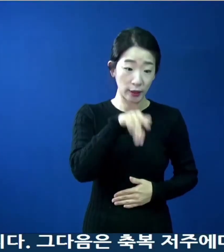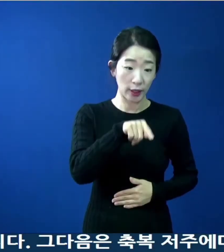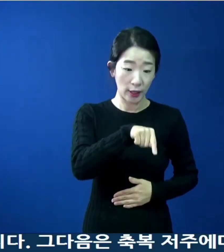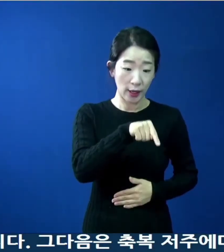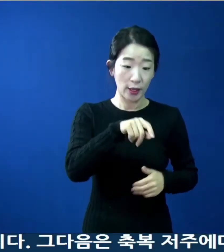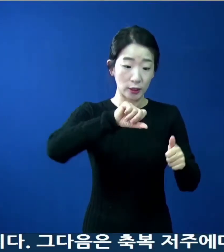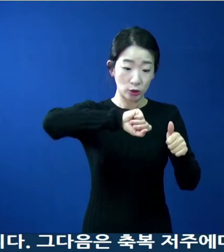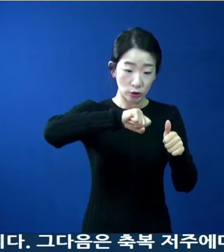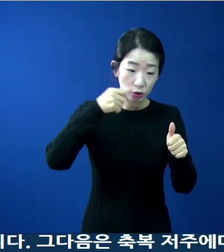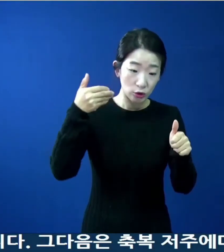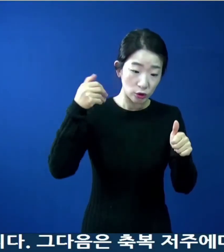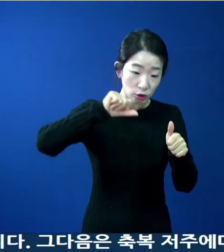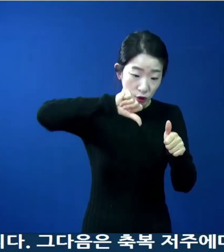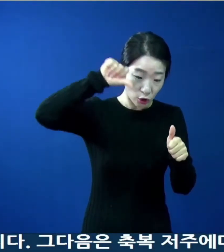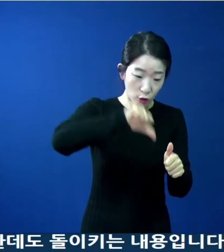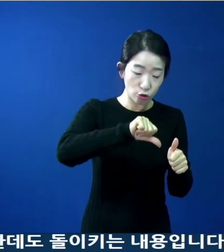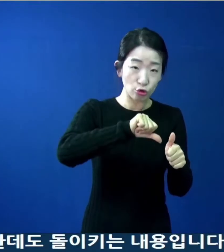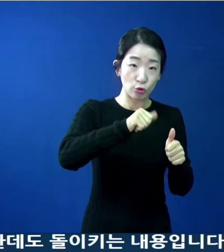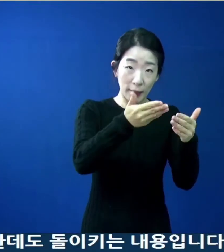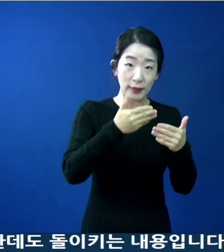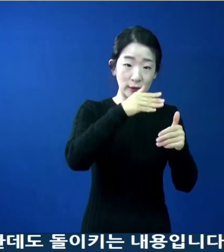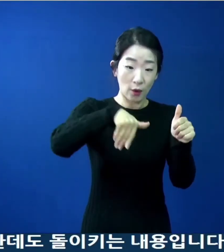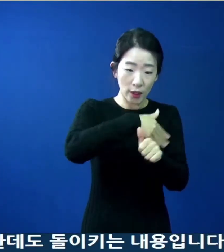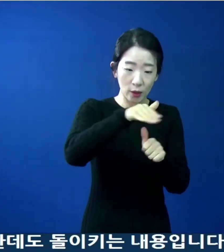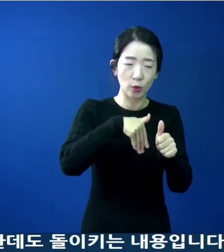주 말씀입니다. 다음 주는